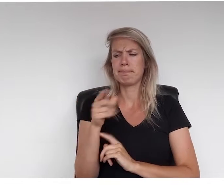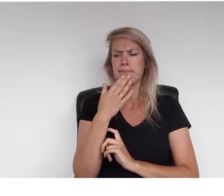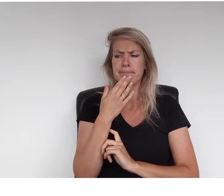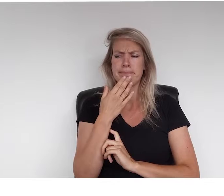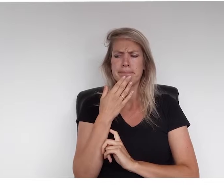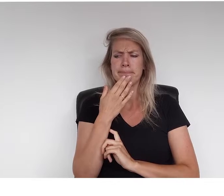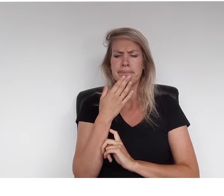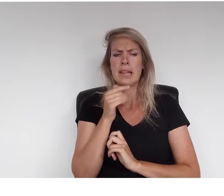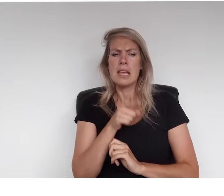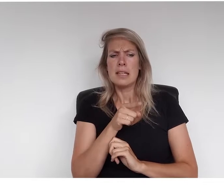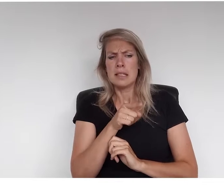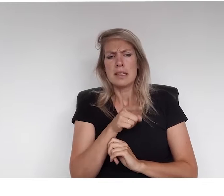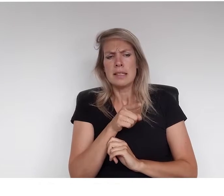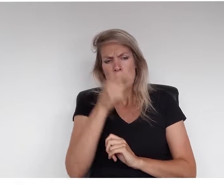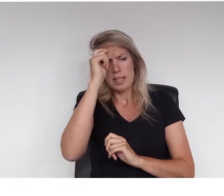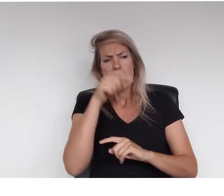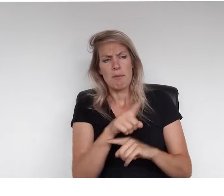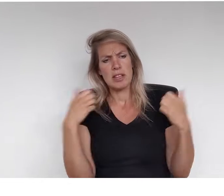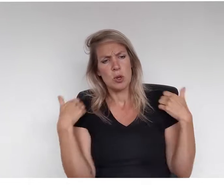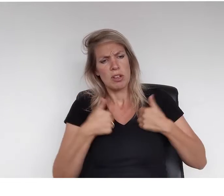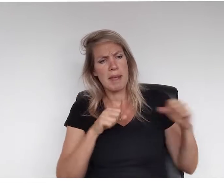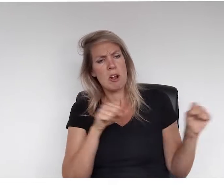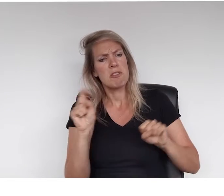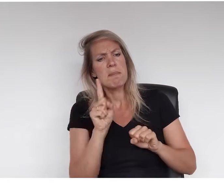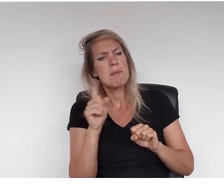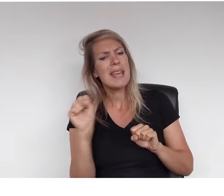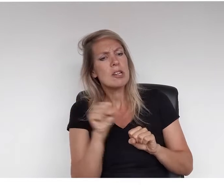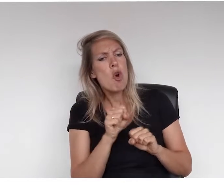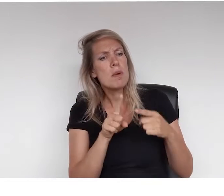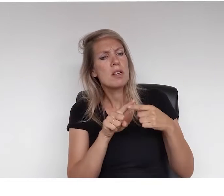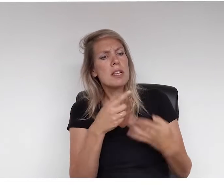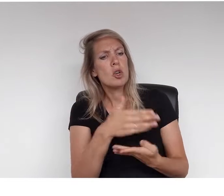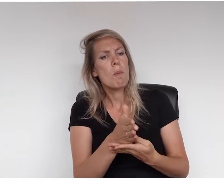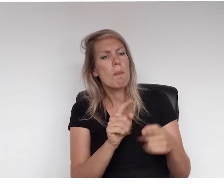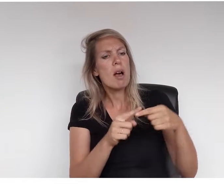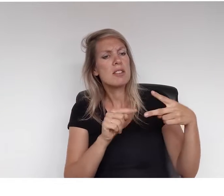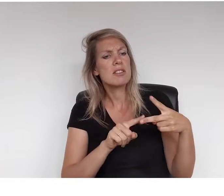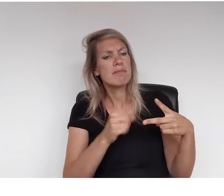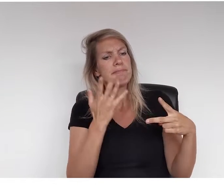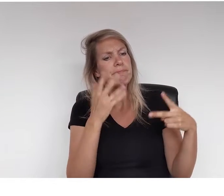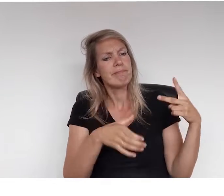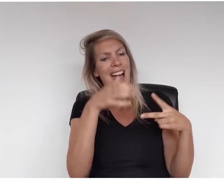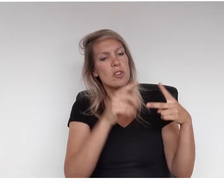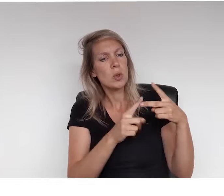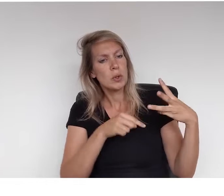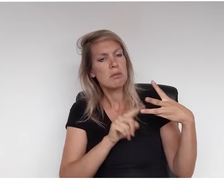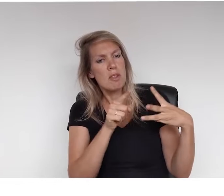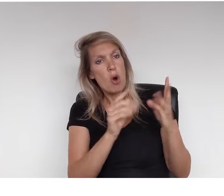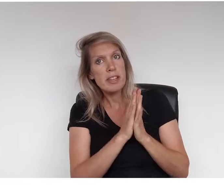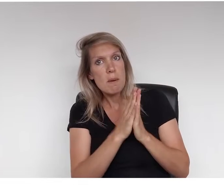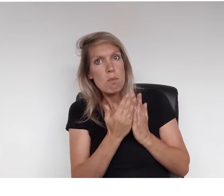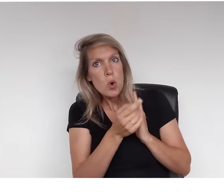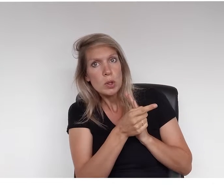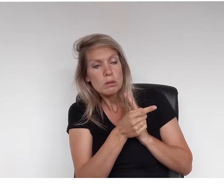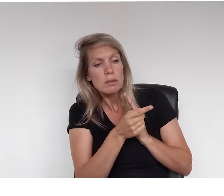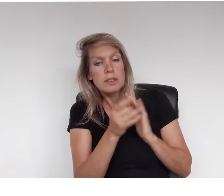rugzak weer meegenomen. Ja, wat zeker. Heb je dan allemaal weer meegenomen? Heb je je kompas? Ja. En je flesje water? Ja. En misschien ook wel weer je boek? Ja, natuurlijk heb ik die